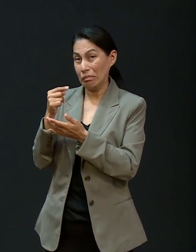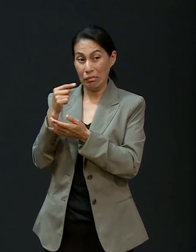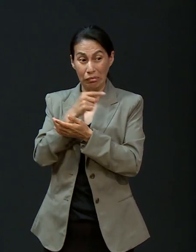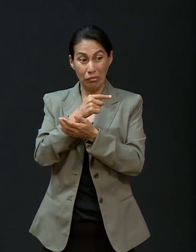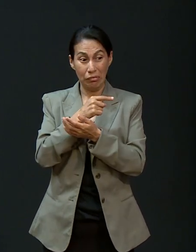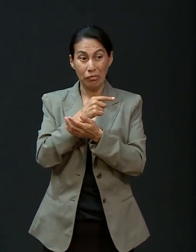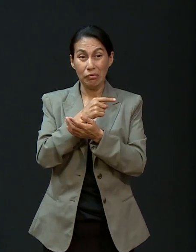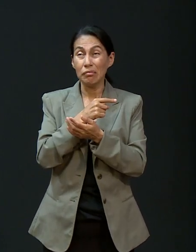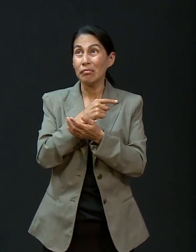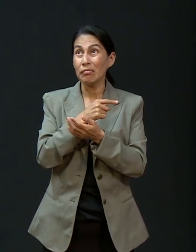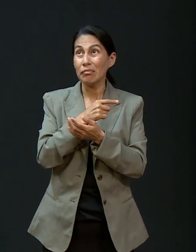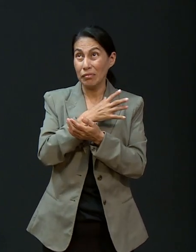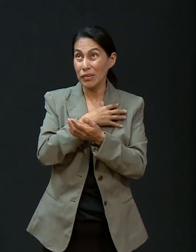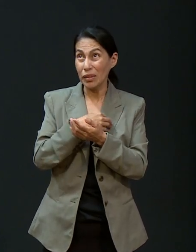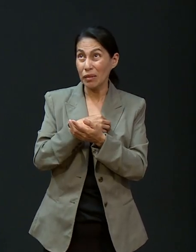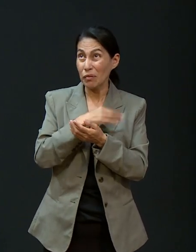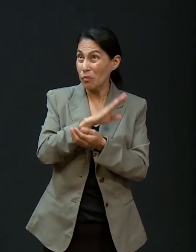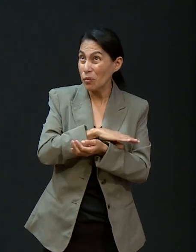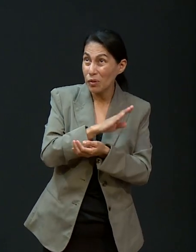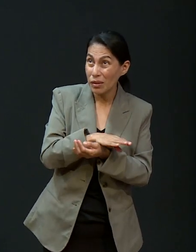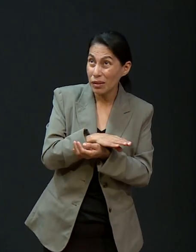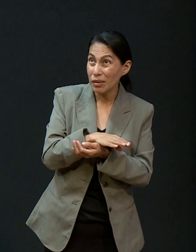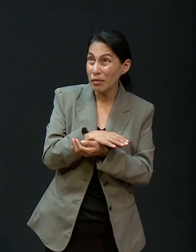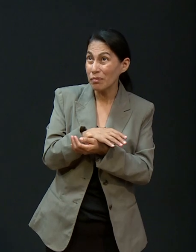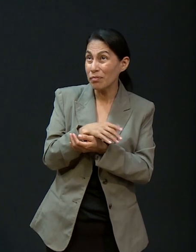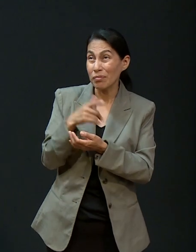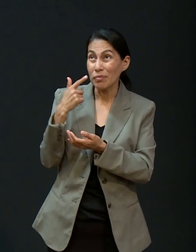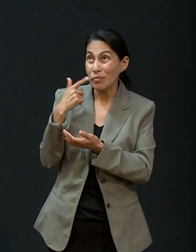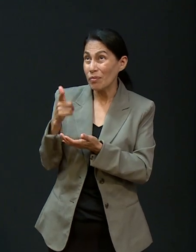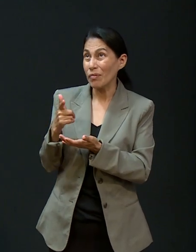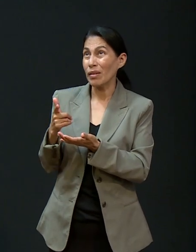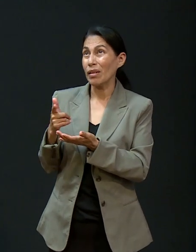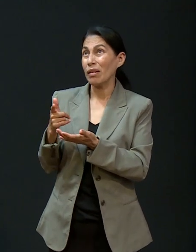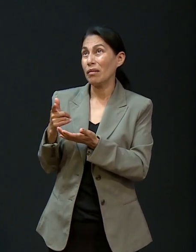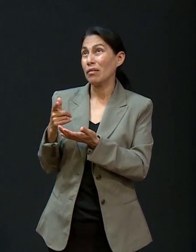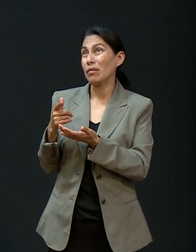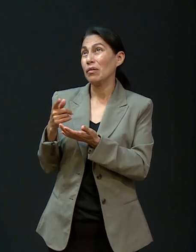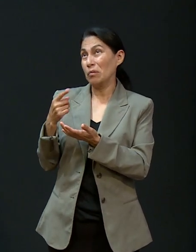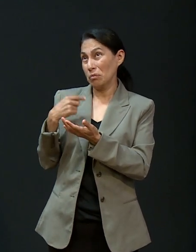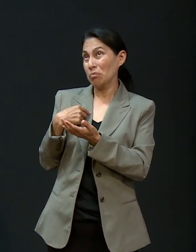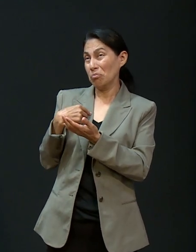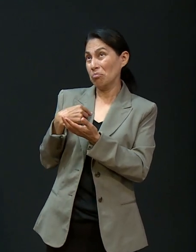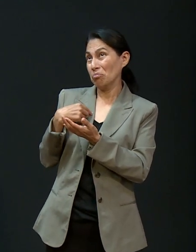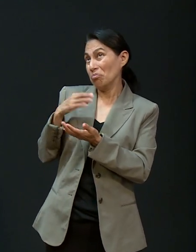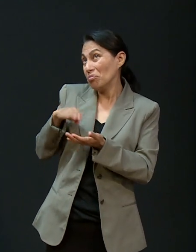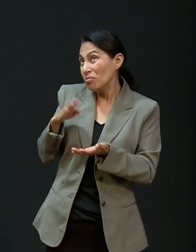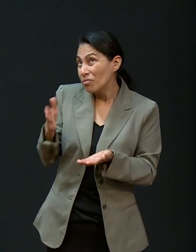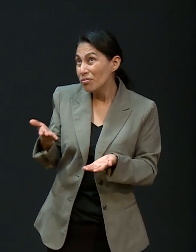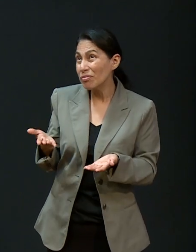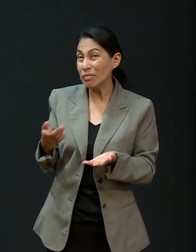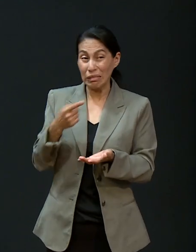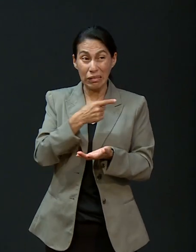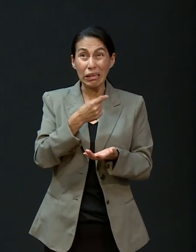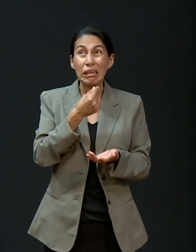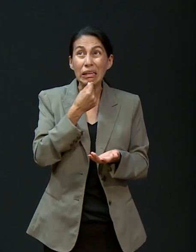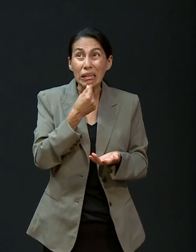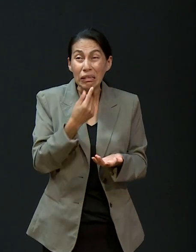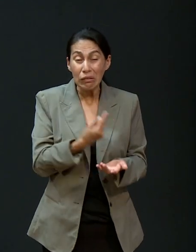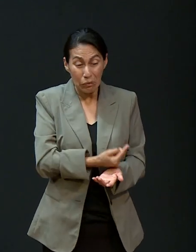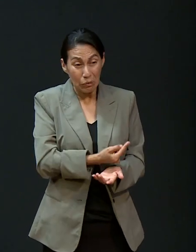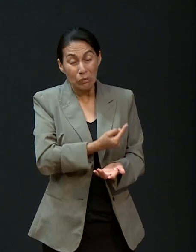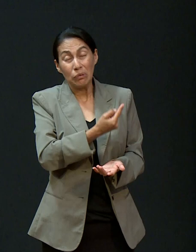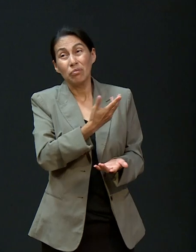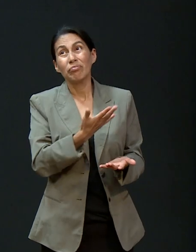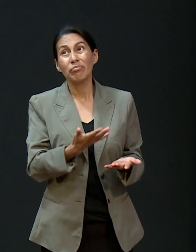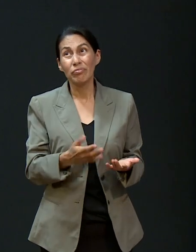que preserve la vida de mi hijo. Y también, que me lleve, pensaba, ¿por qué es tan niño pasar esto con él?